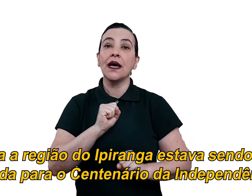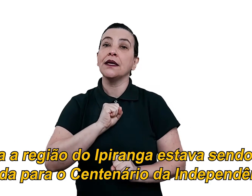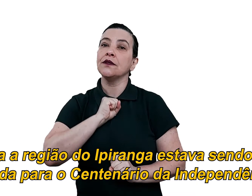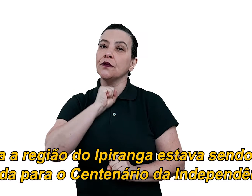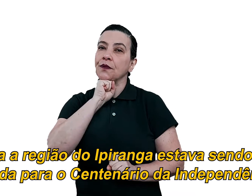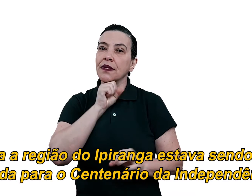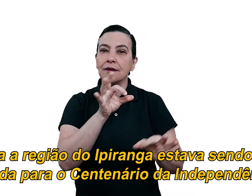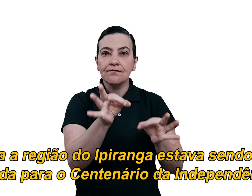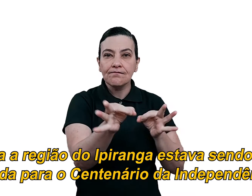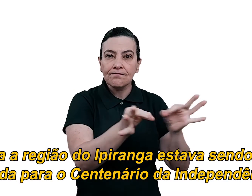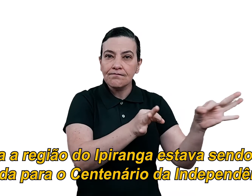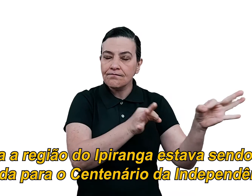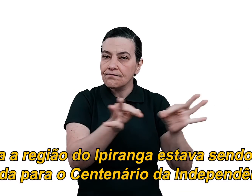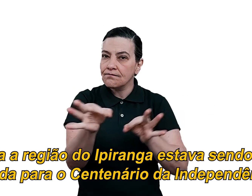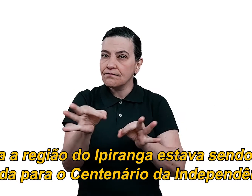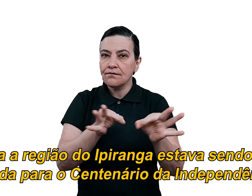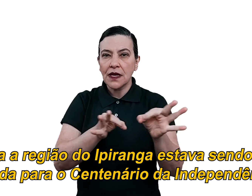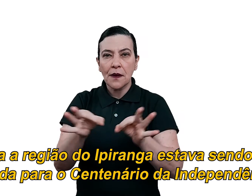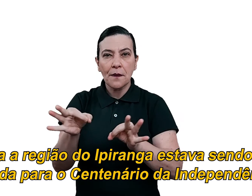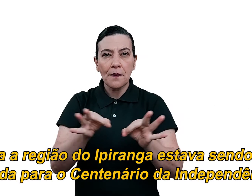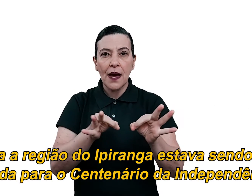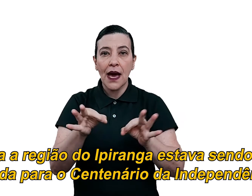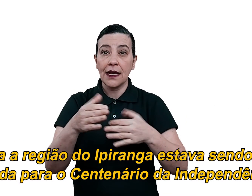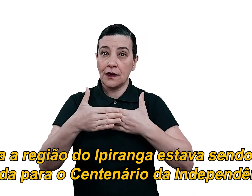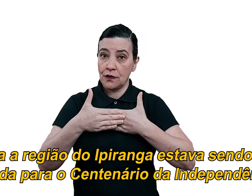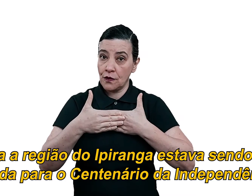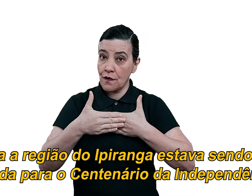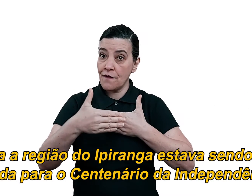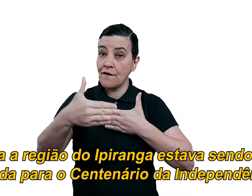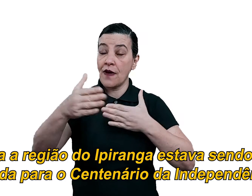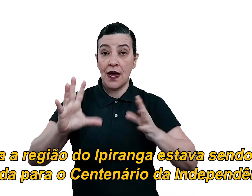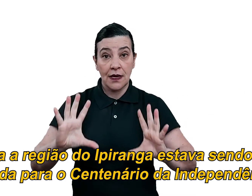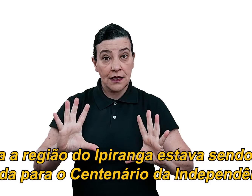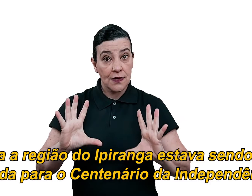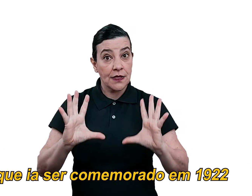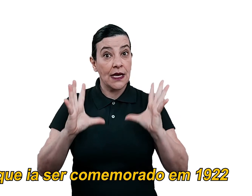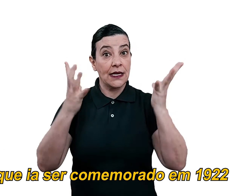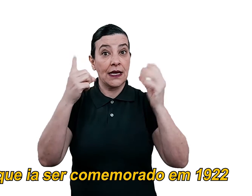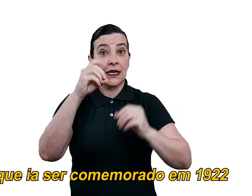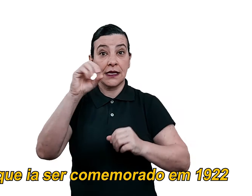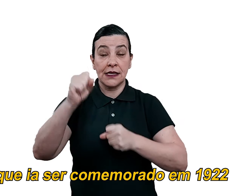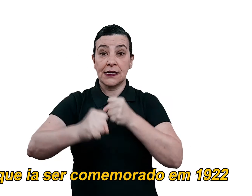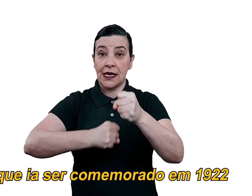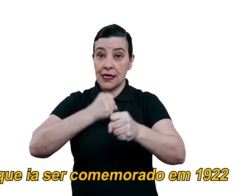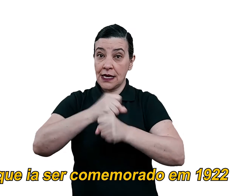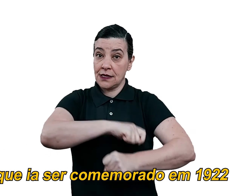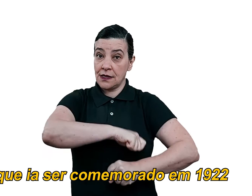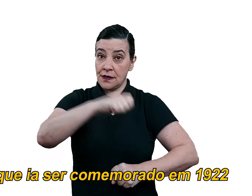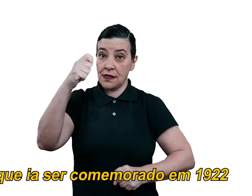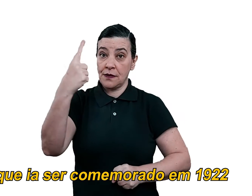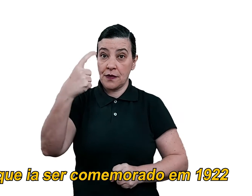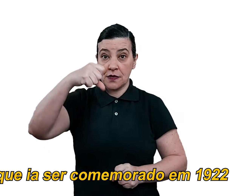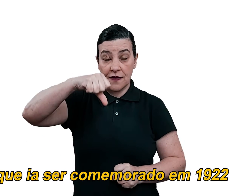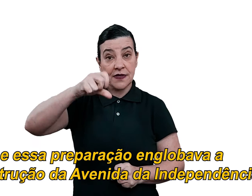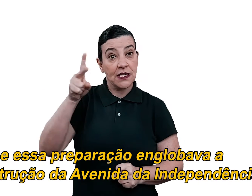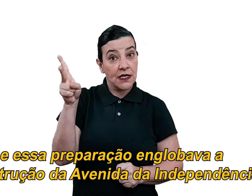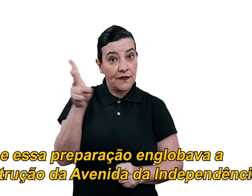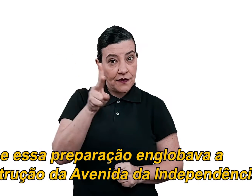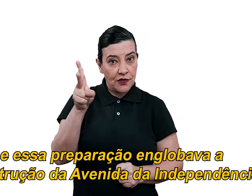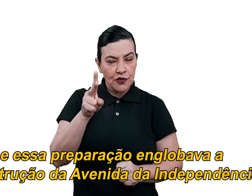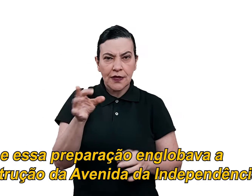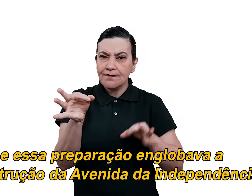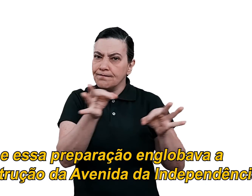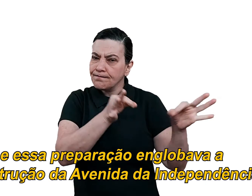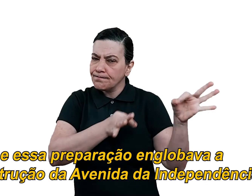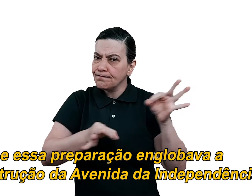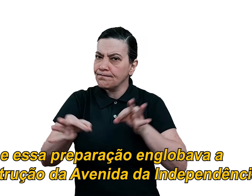sendo preparada para o centenário da independência, que ia ser comemorado em 1922.